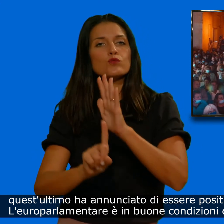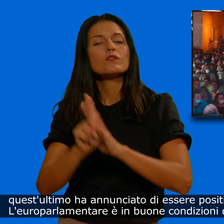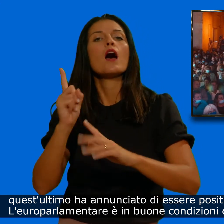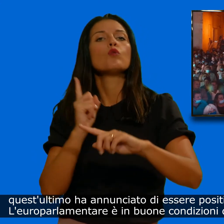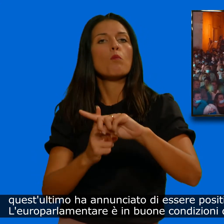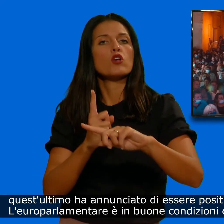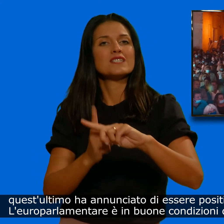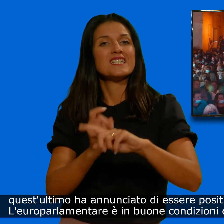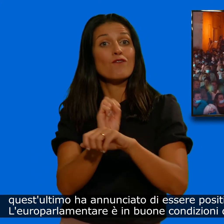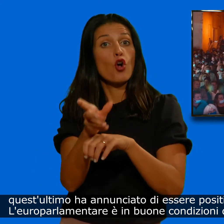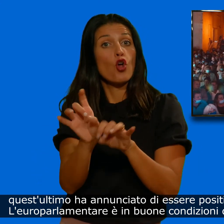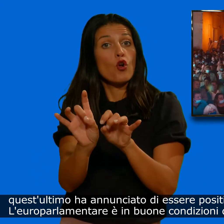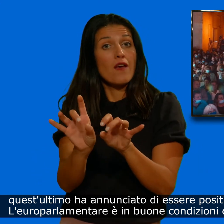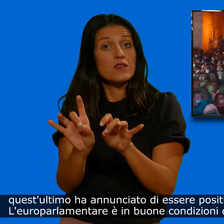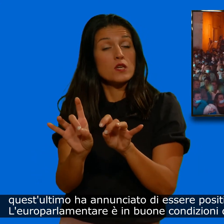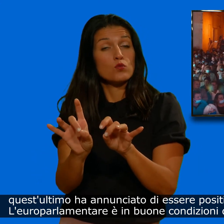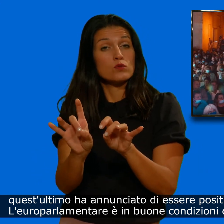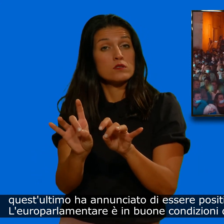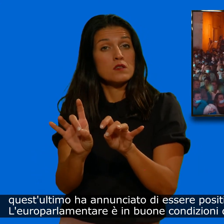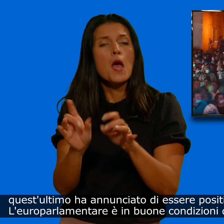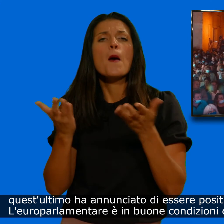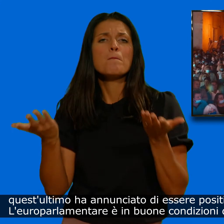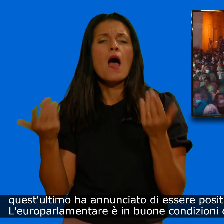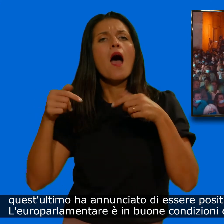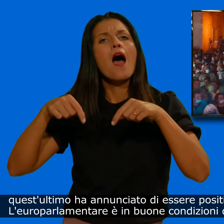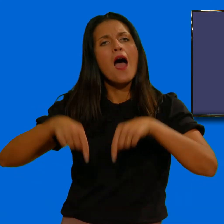l'europarlamentare e in buone condizioni di salute